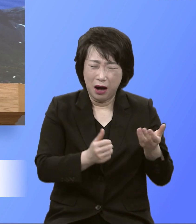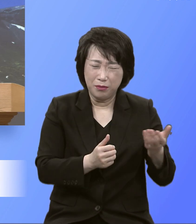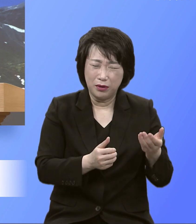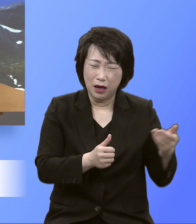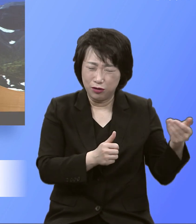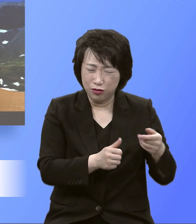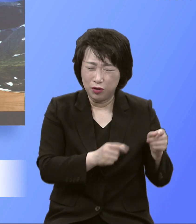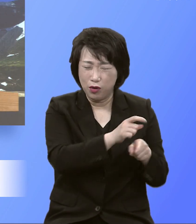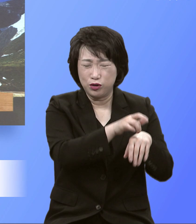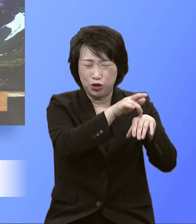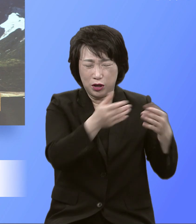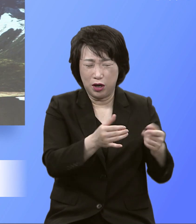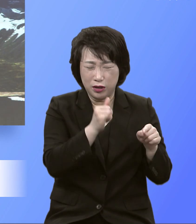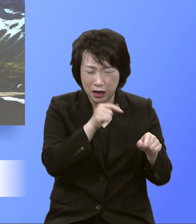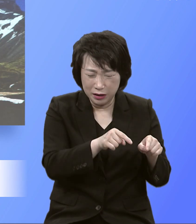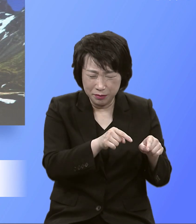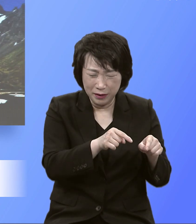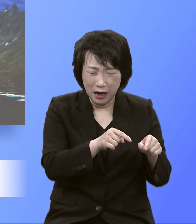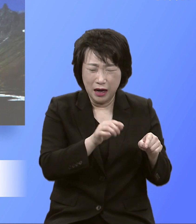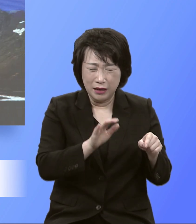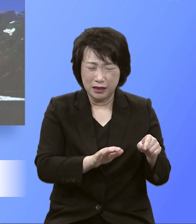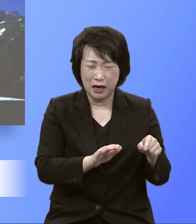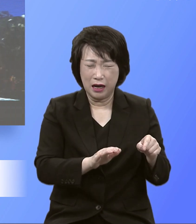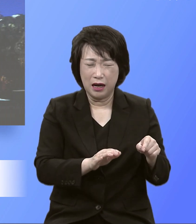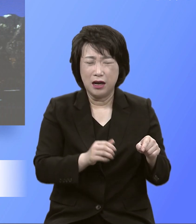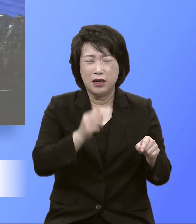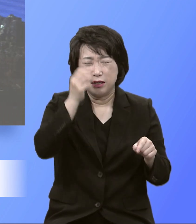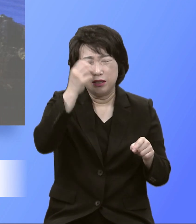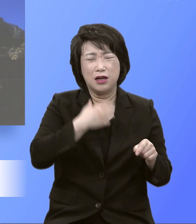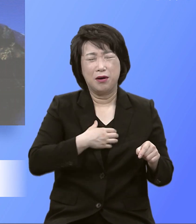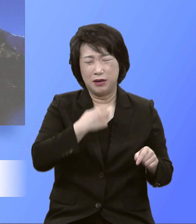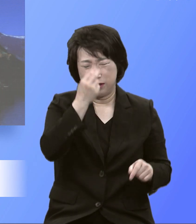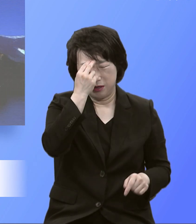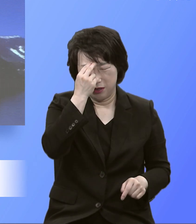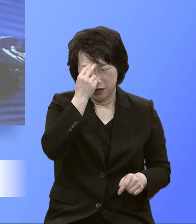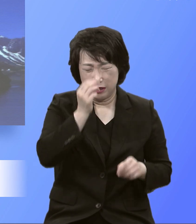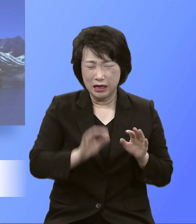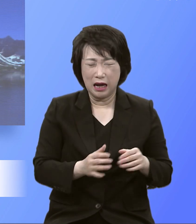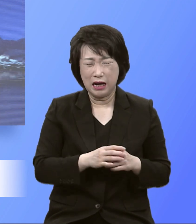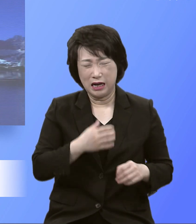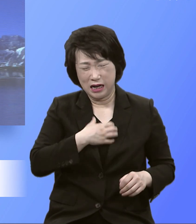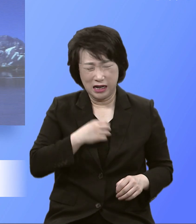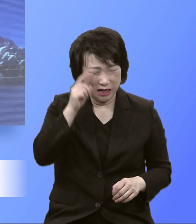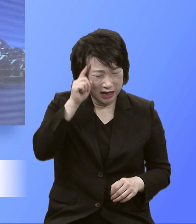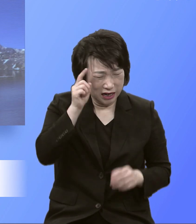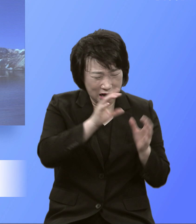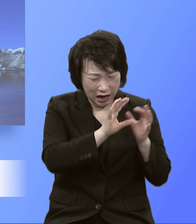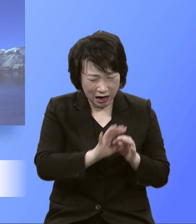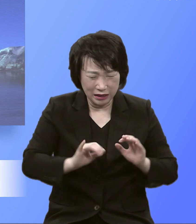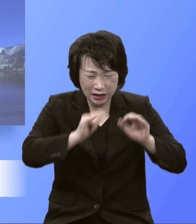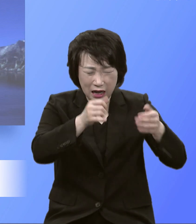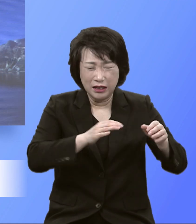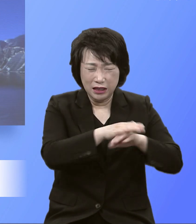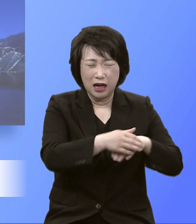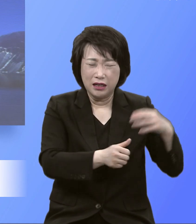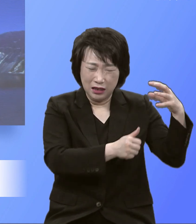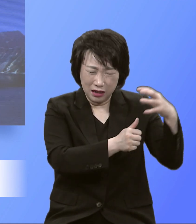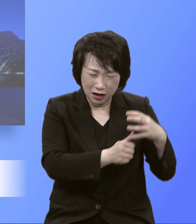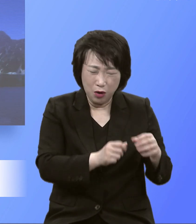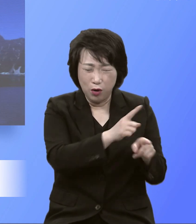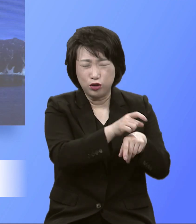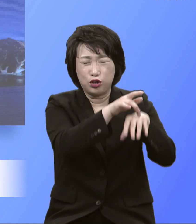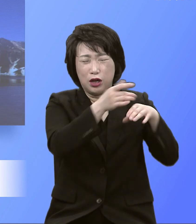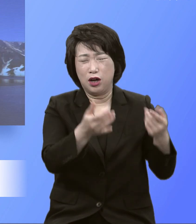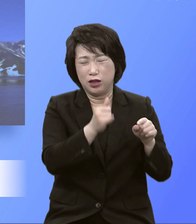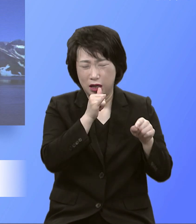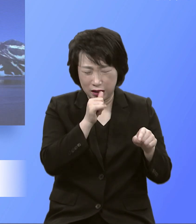고통스럽게 하는 마귀사단 귀신아, 염려, 근심, 걱정으로 끝없이 세속에 지배하는